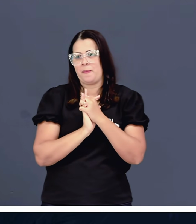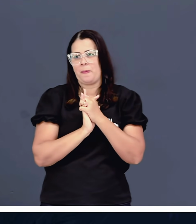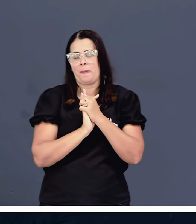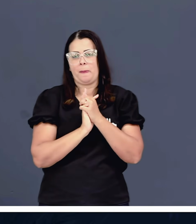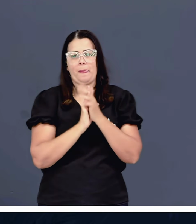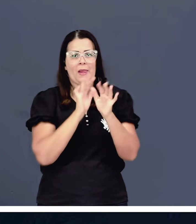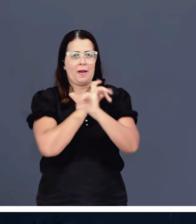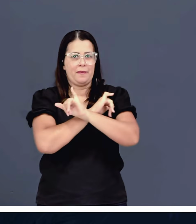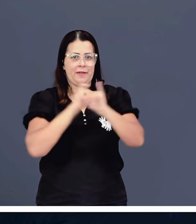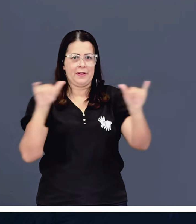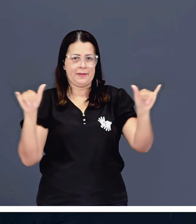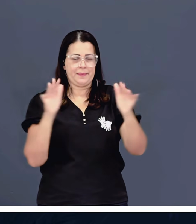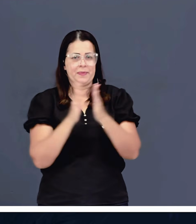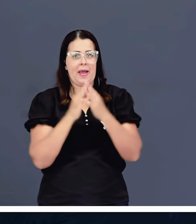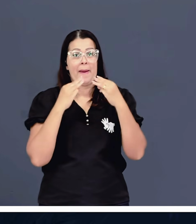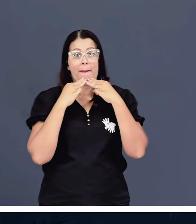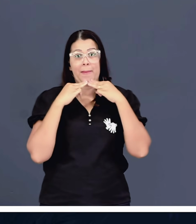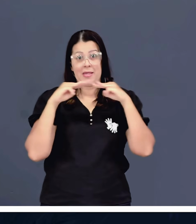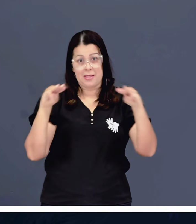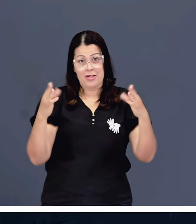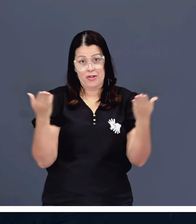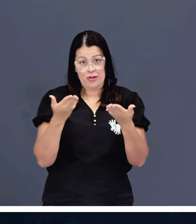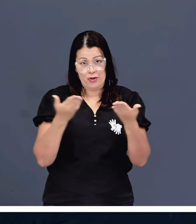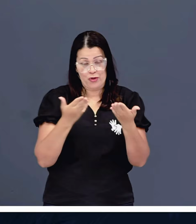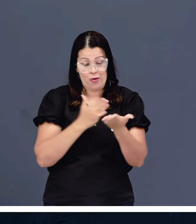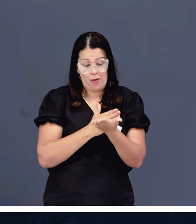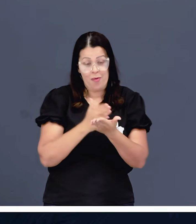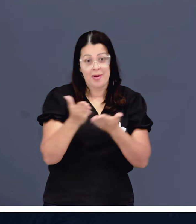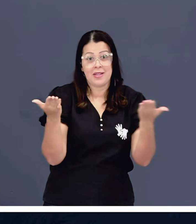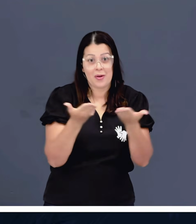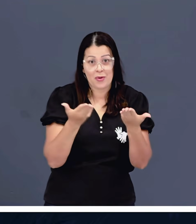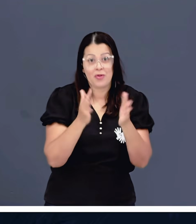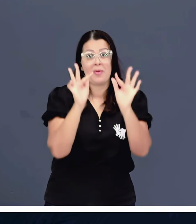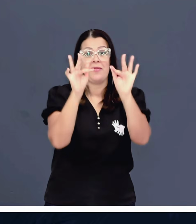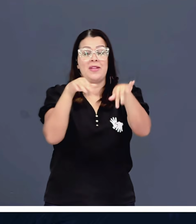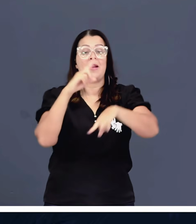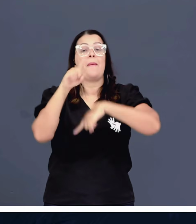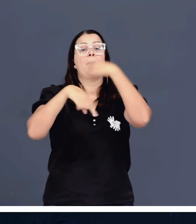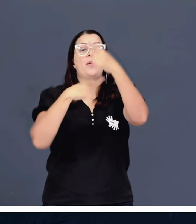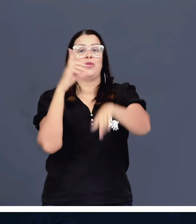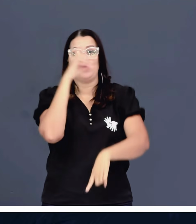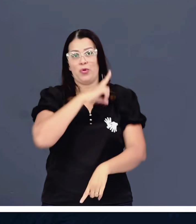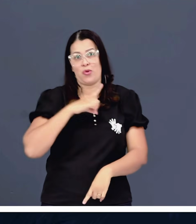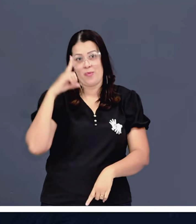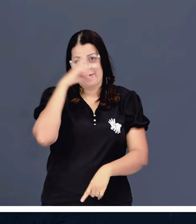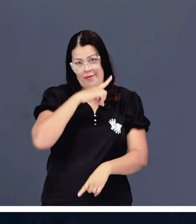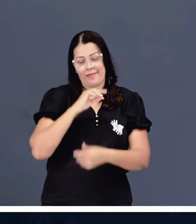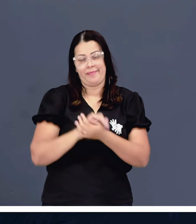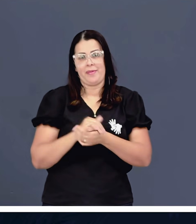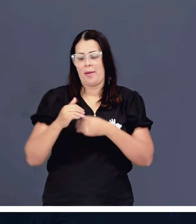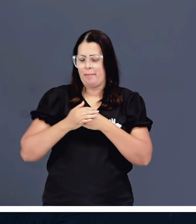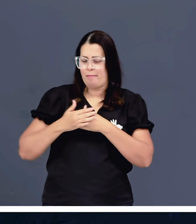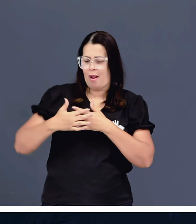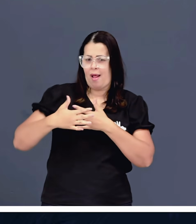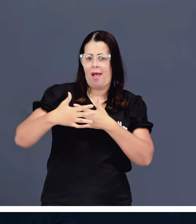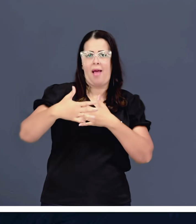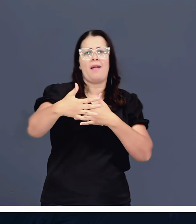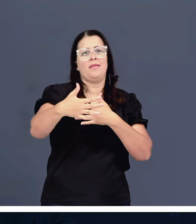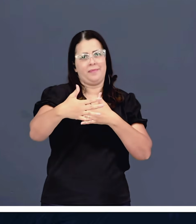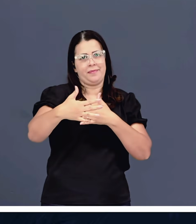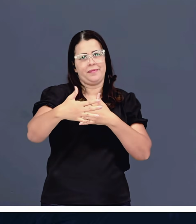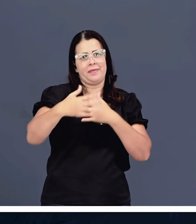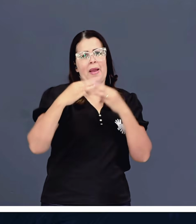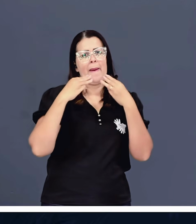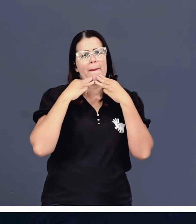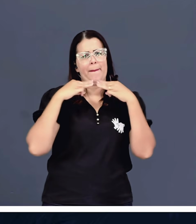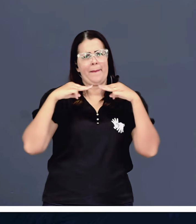Já vou avisar, a mensagem de hoje começa hoje e ela vai terminar no próximo domingo. Ela vai desaguar no próximo domingo. Então, é